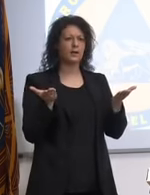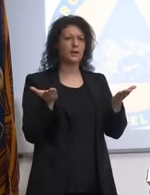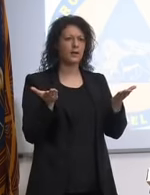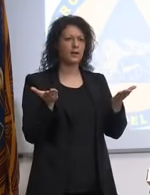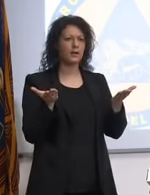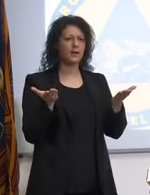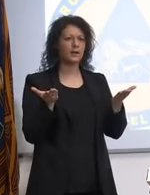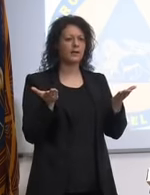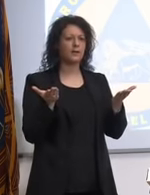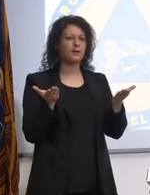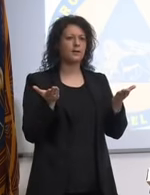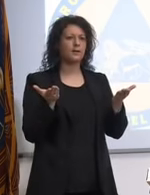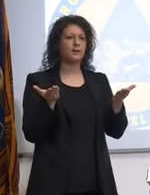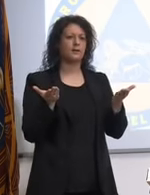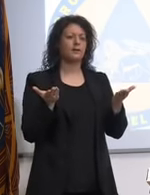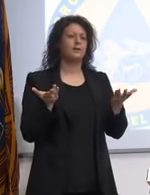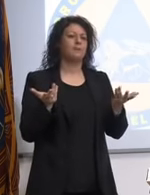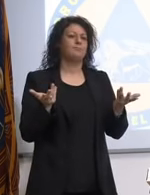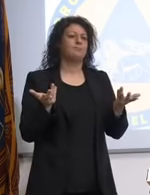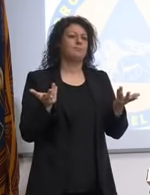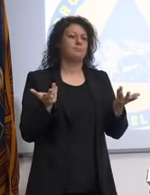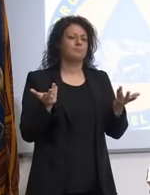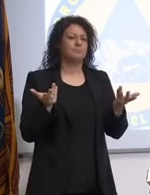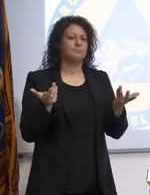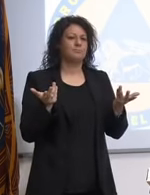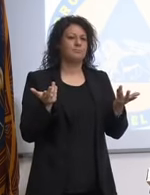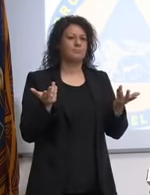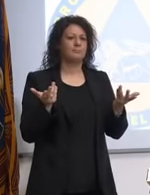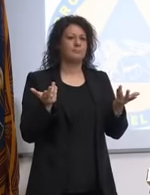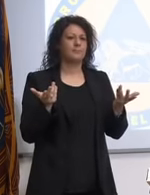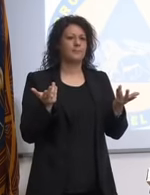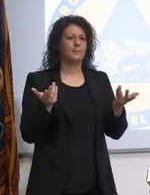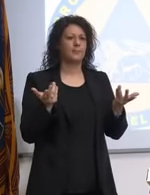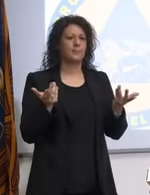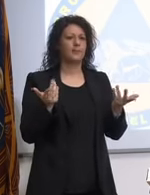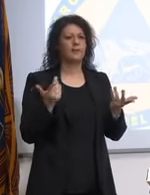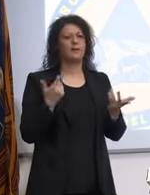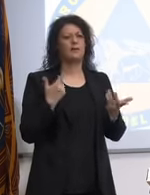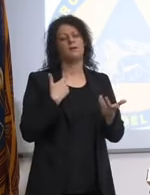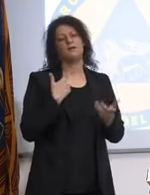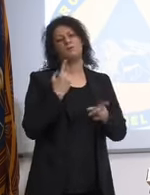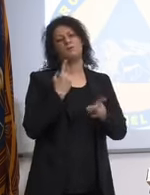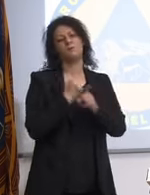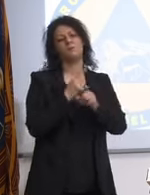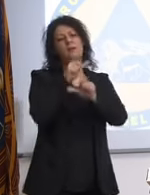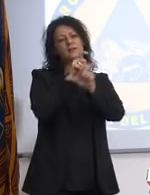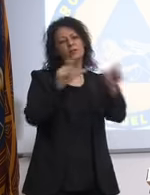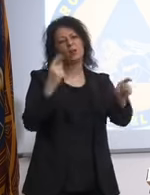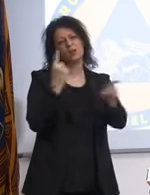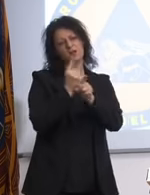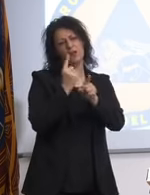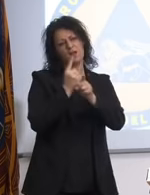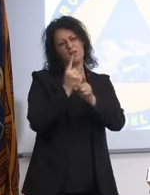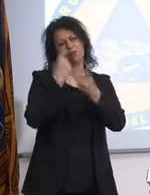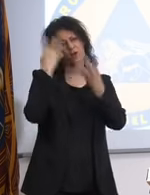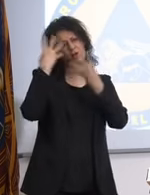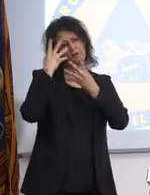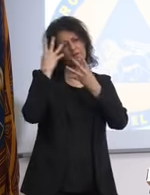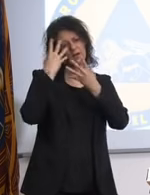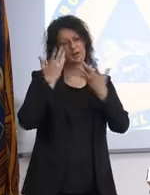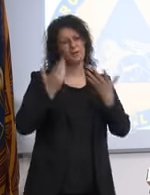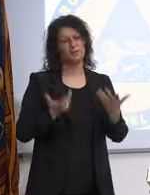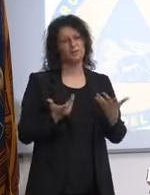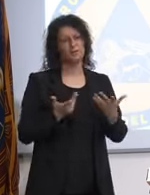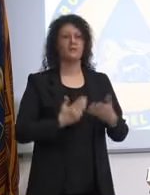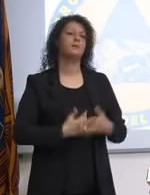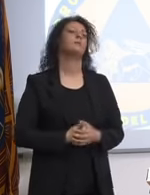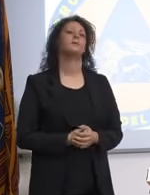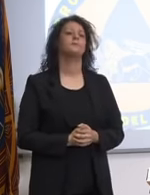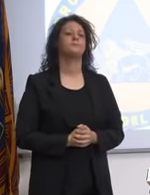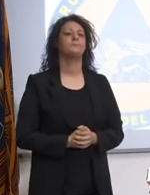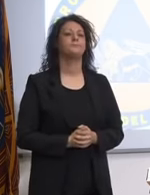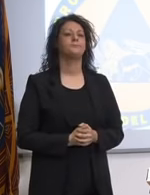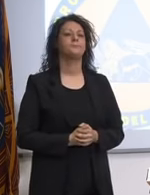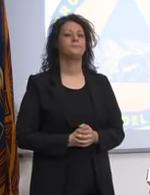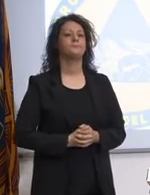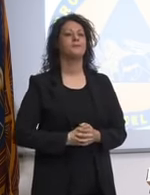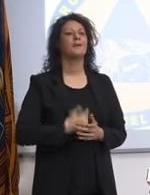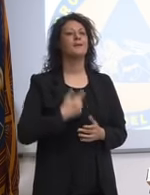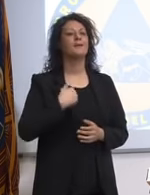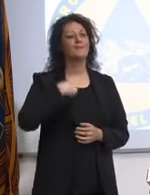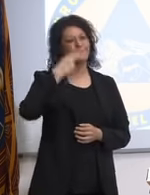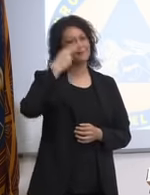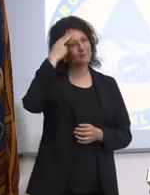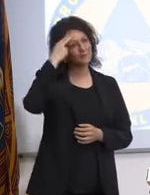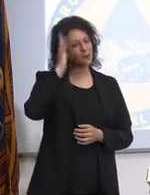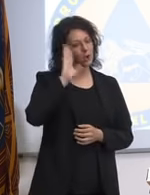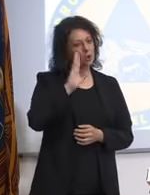in ogni istante, e ci si fermi un attimo e si pensi. Anche qui voglio ricordare che la famosa multa